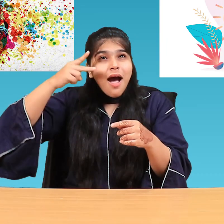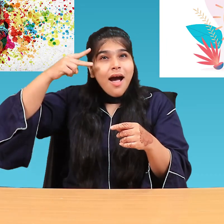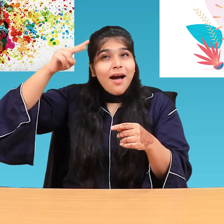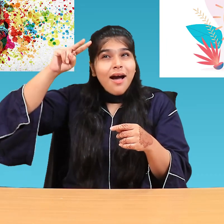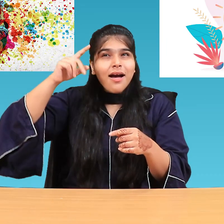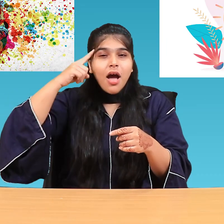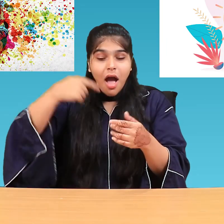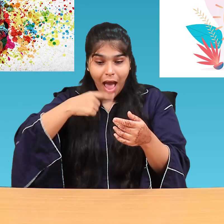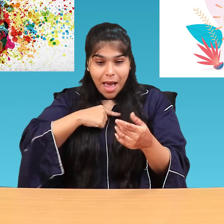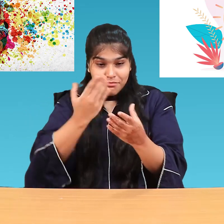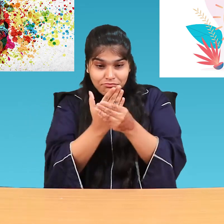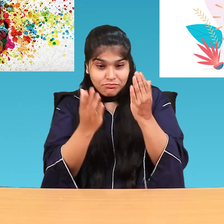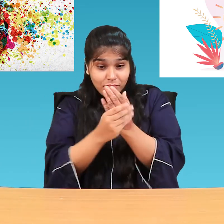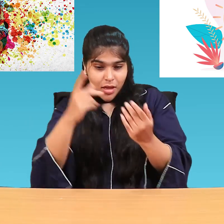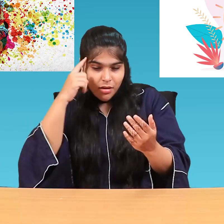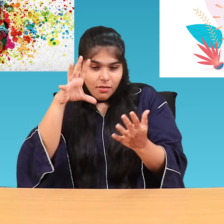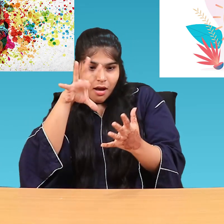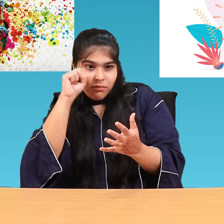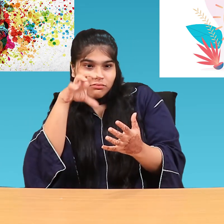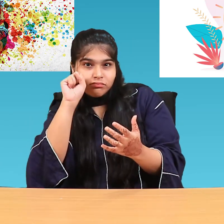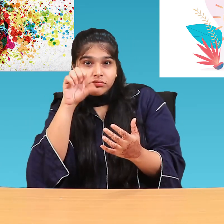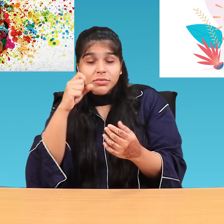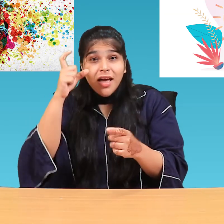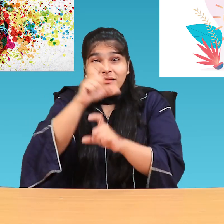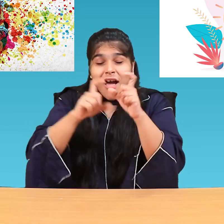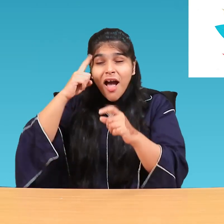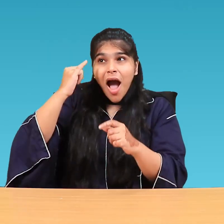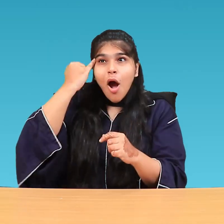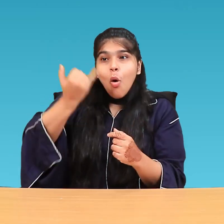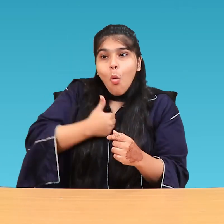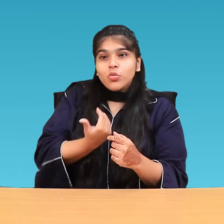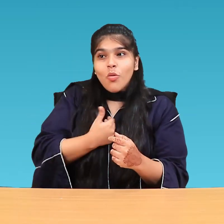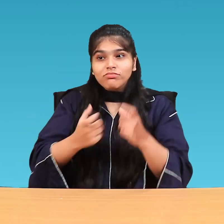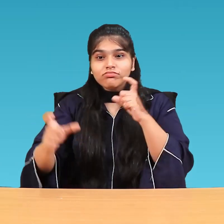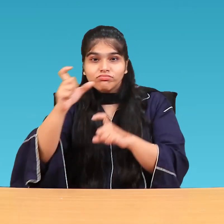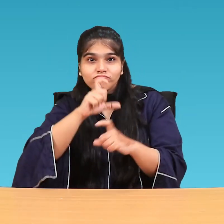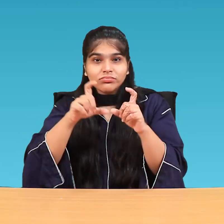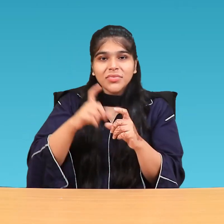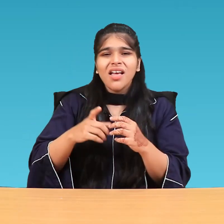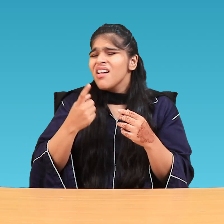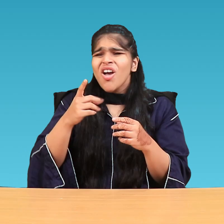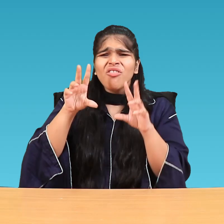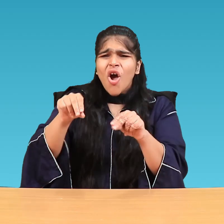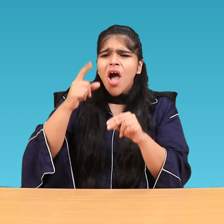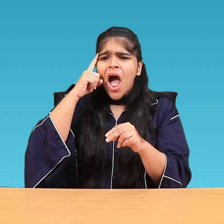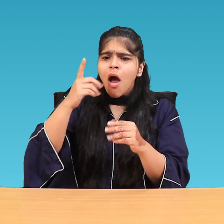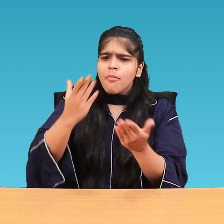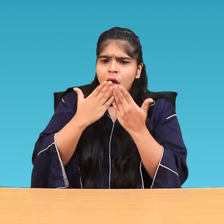उनकी स्किल्स एनालाइज करने की और क्रिएटिविटी उनकी बढ़े, बजाय इसके कि वो जिस तरीके से आजकल